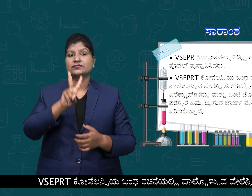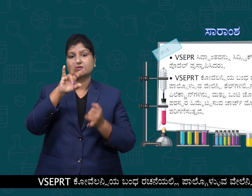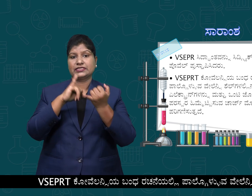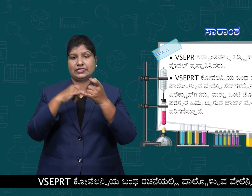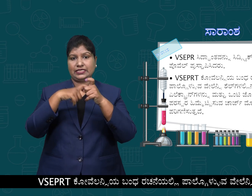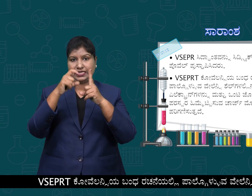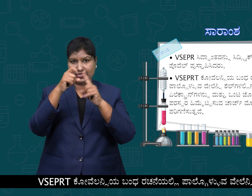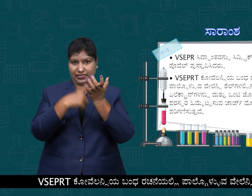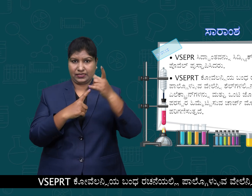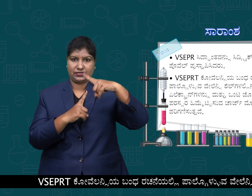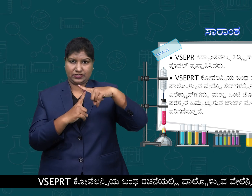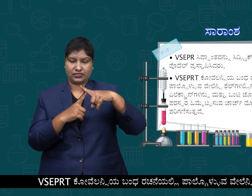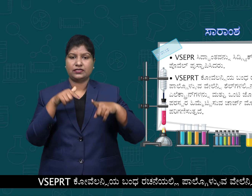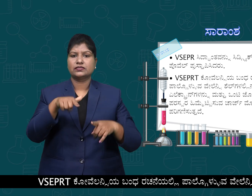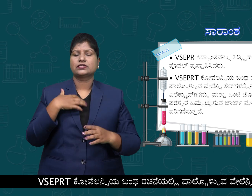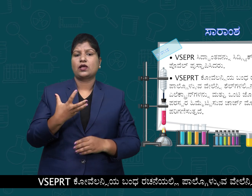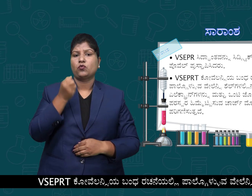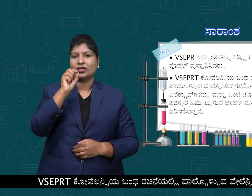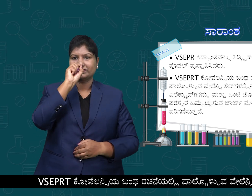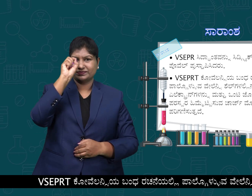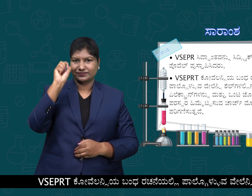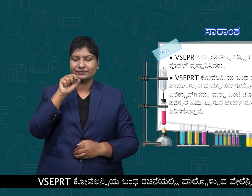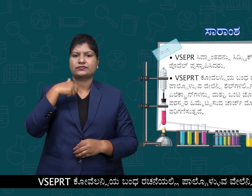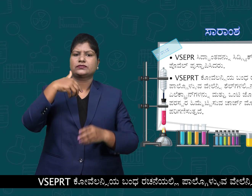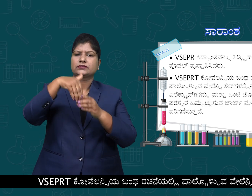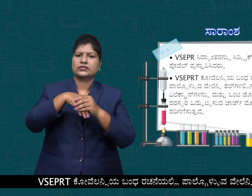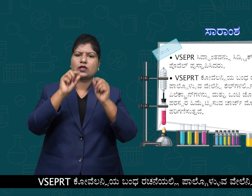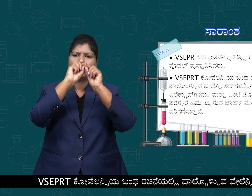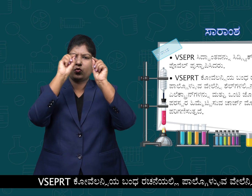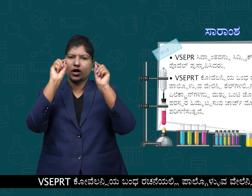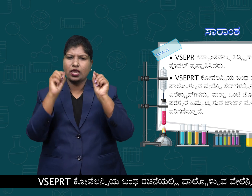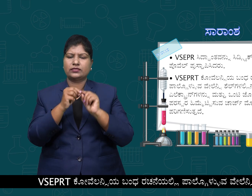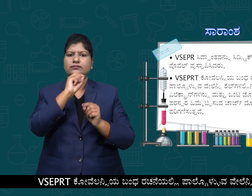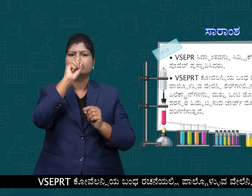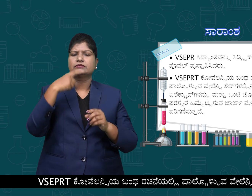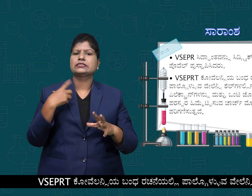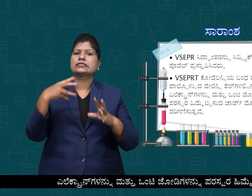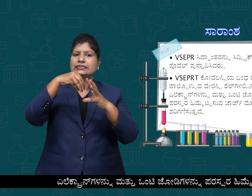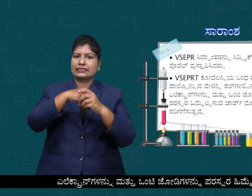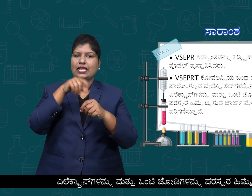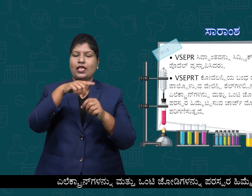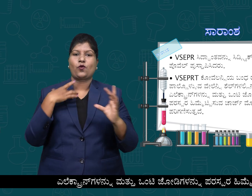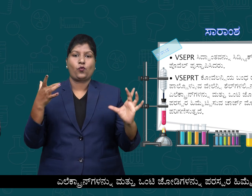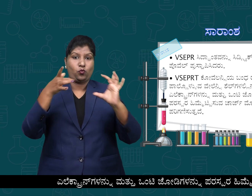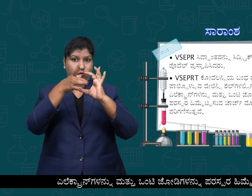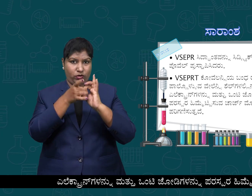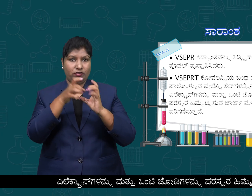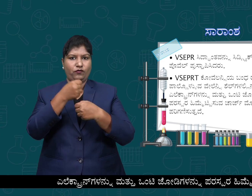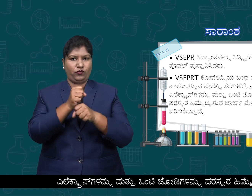VSEPRT ಕೋವೆಲೆನ್ಸಿಯ ಬಂಧ ರಚನೆಯಲ್ಲಿ ಪಾಲ್ಗೊಳ್ಳುವ ವೇಲೆನ್ಸಿ ಶೆಲ್ಗಳಲ್ಲಿನ ಎಲೆಕ್ಟ್ರಾನ್ಗಳನ್ನು ಮತ್ತು